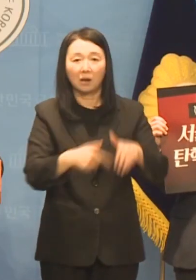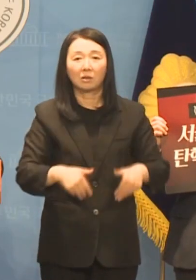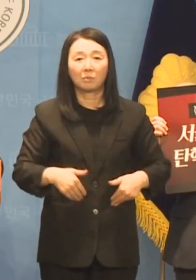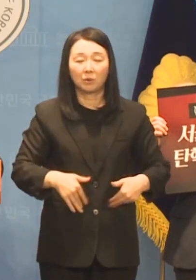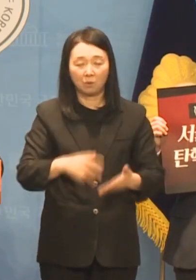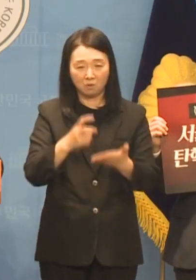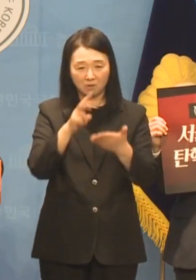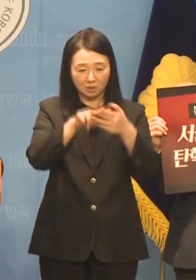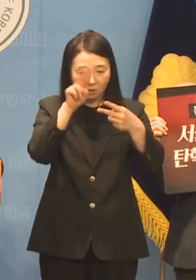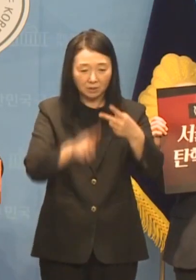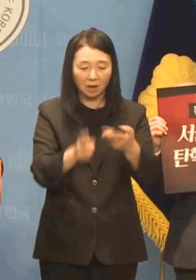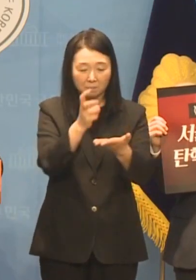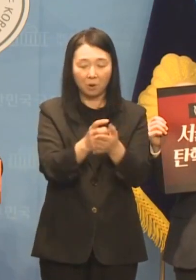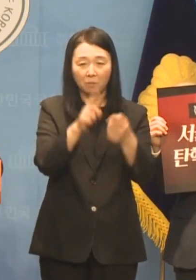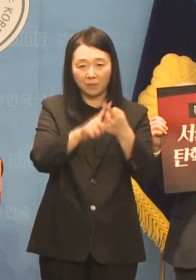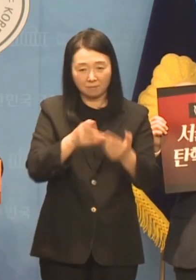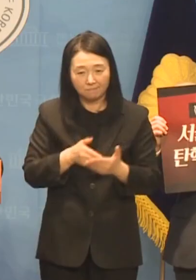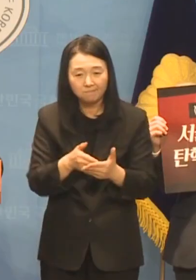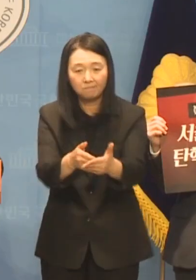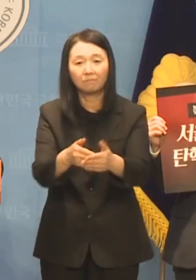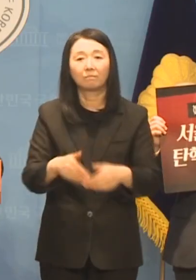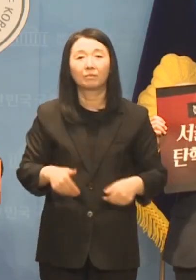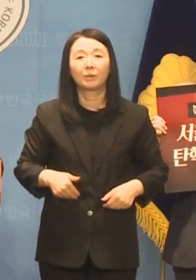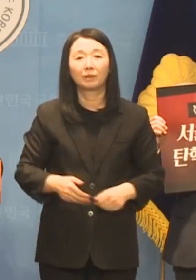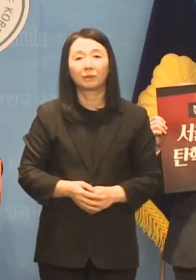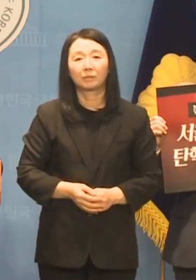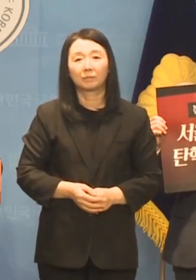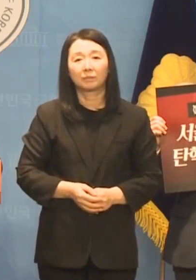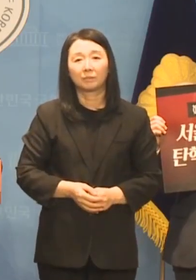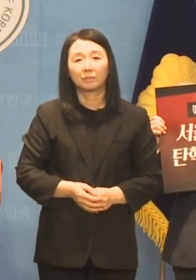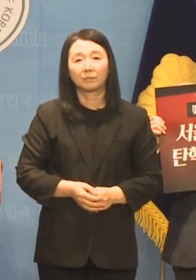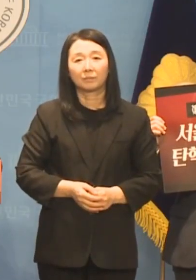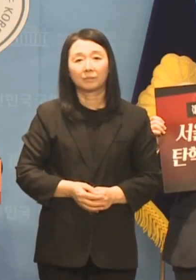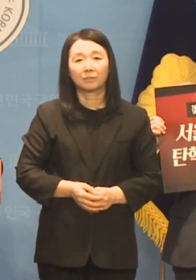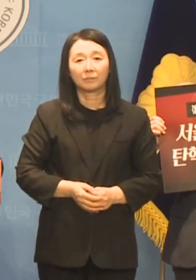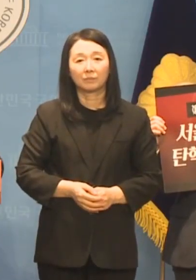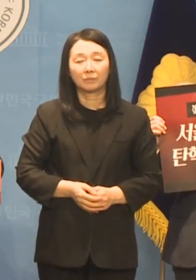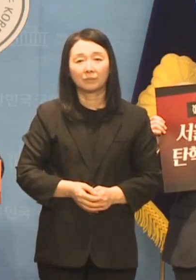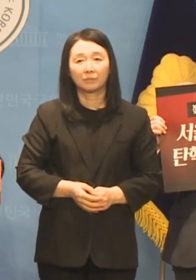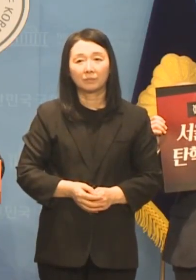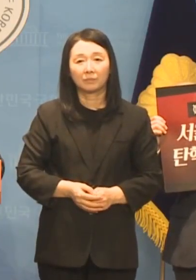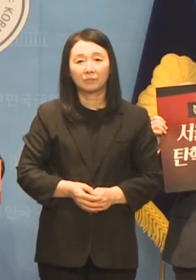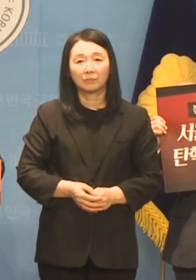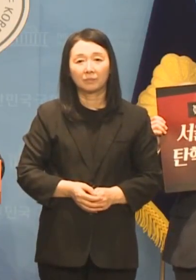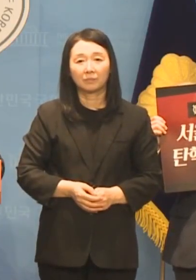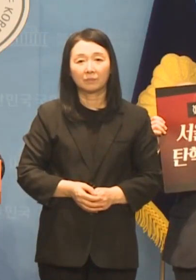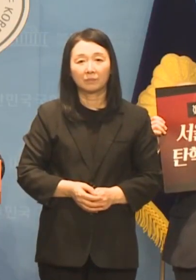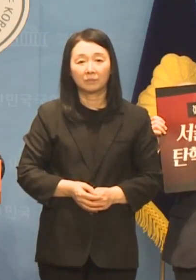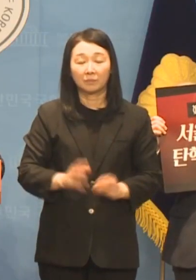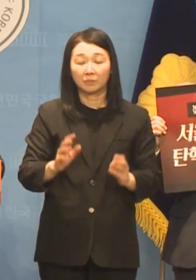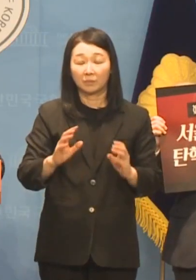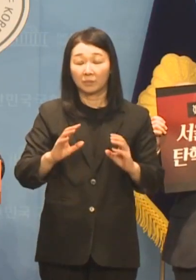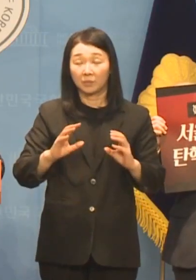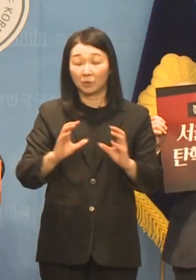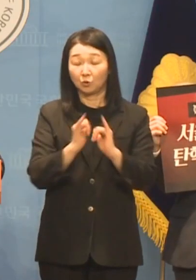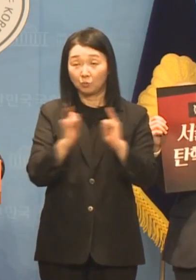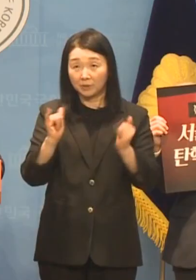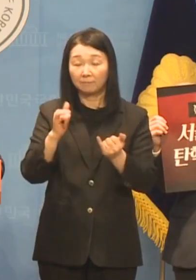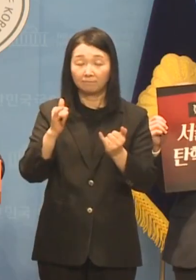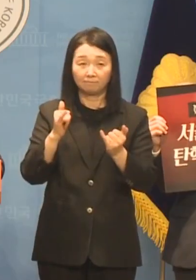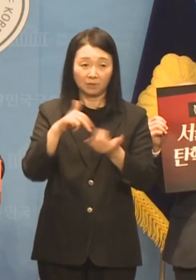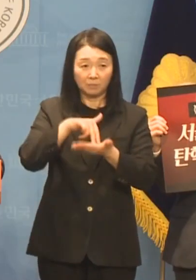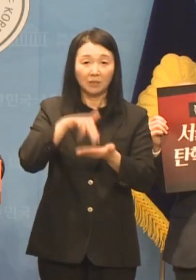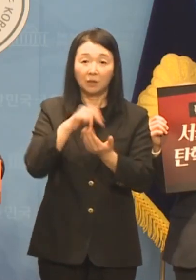적법한 형사 절차를 밟아야 할 것입니다. 마지막으로 국민 일원으로서